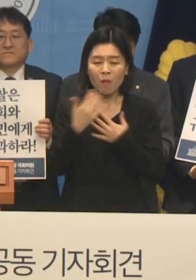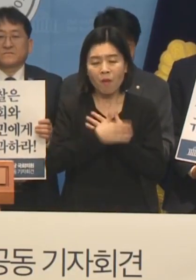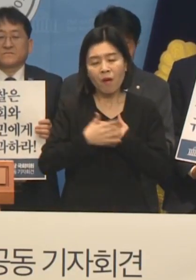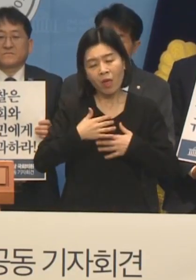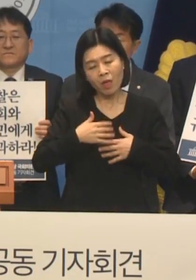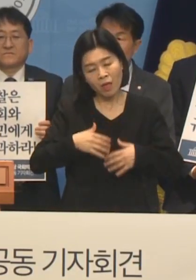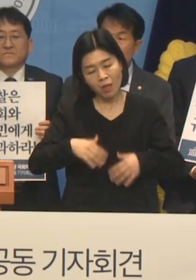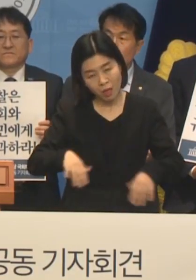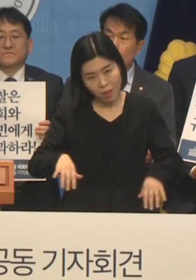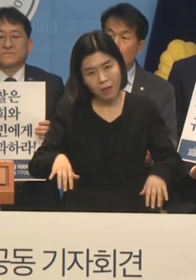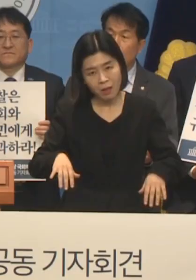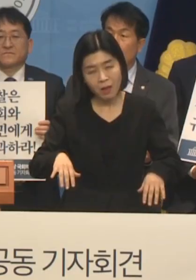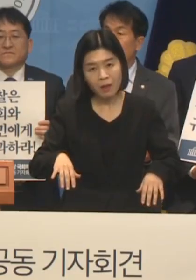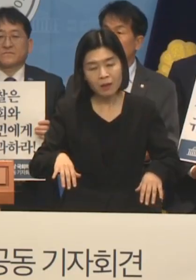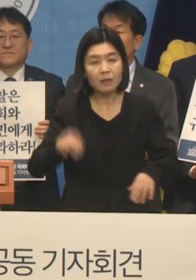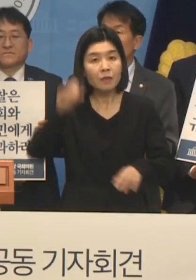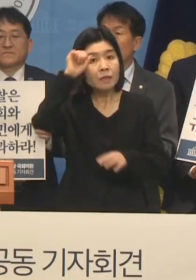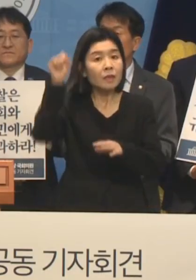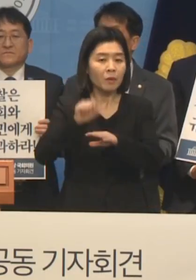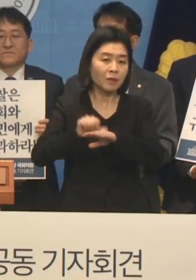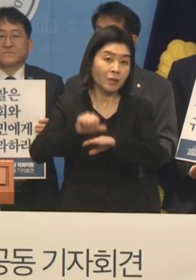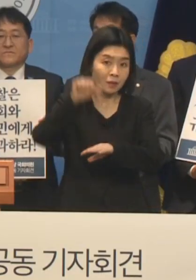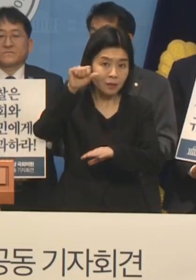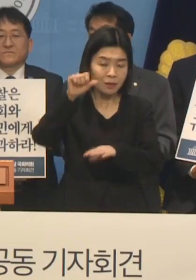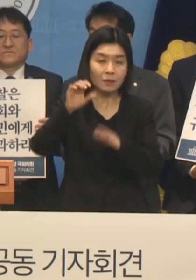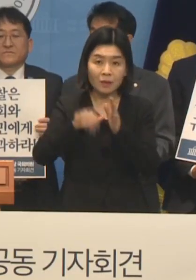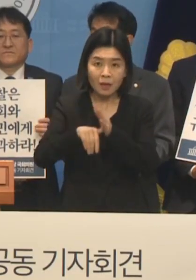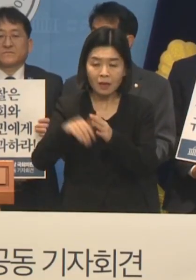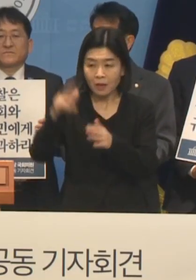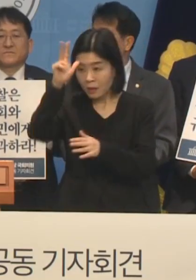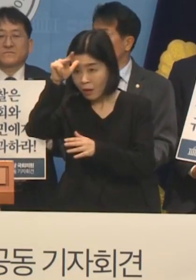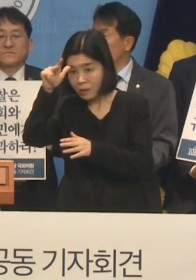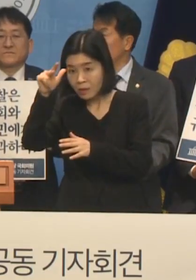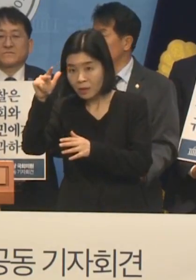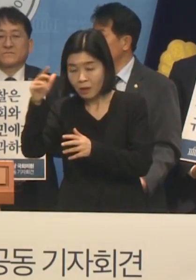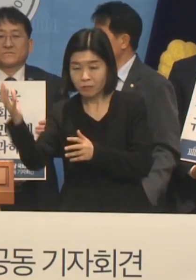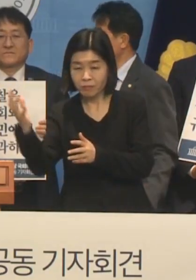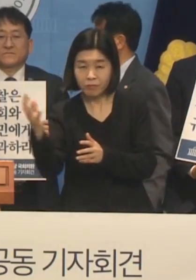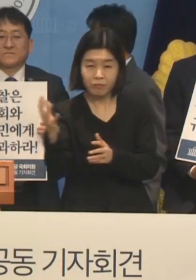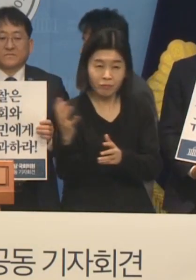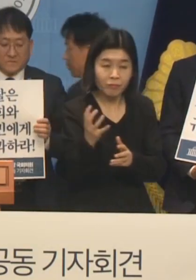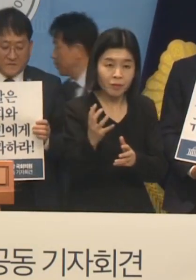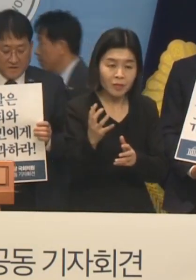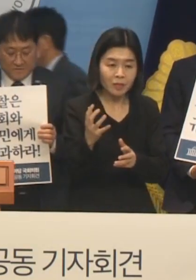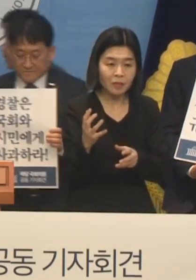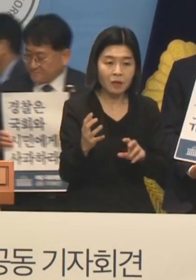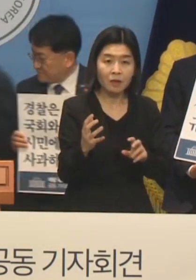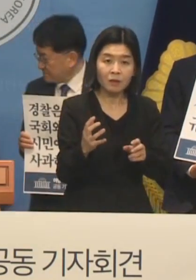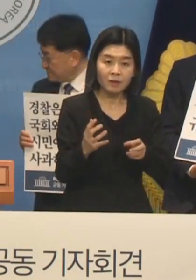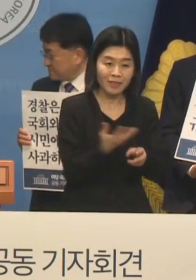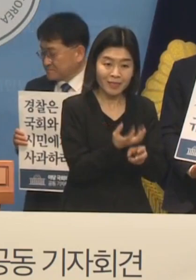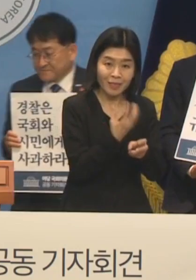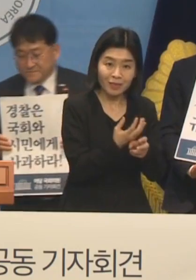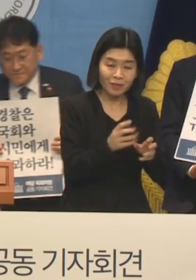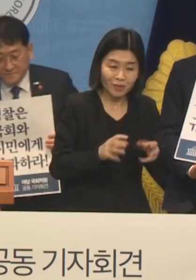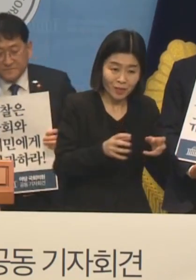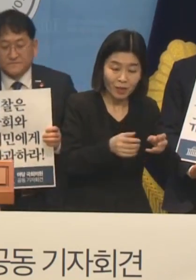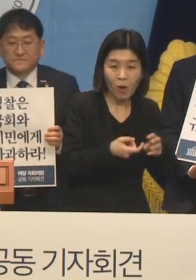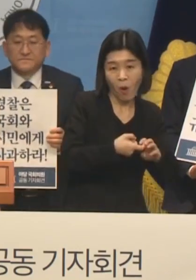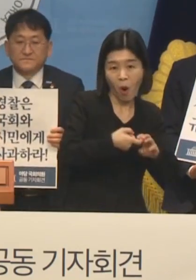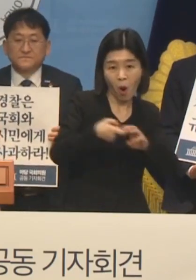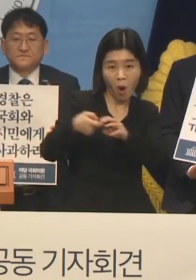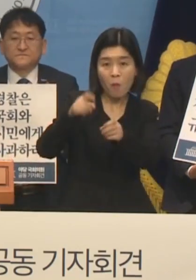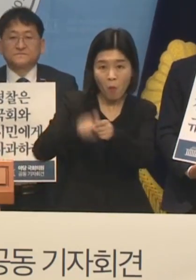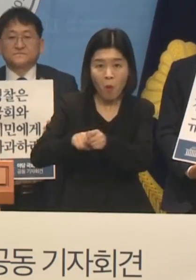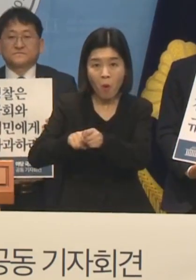그때 당시에 새벽 5시경에 경찰 수십 명이 트랙터 한 대를 견인시키겠다면서 강화문